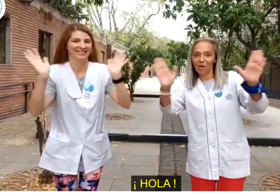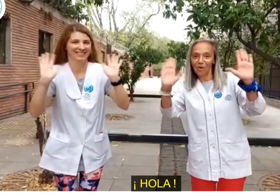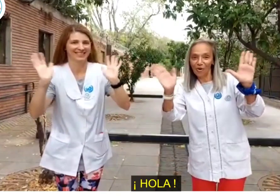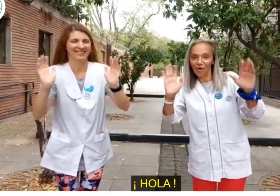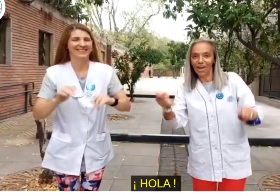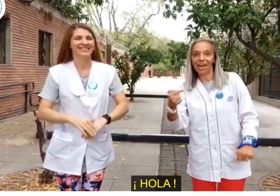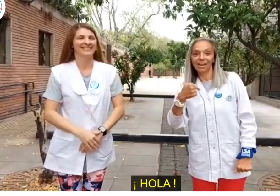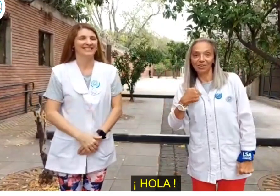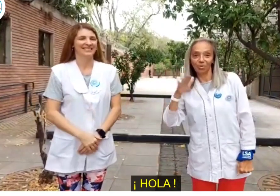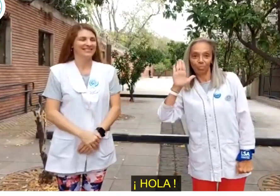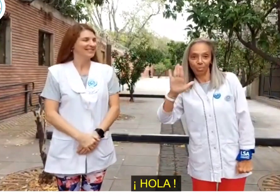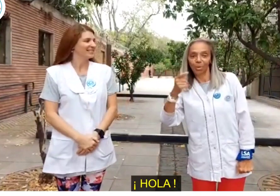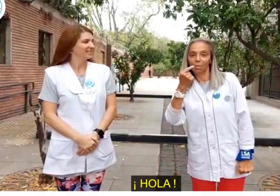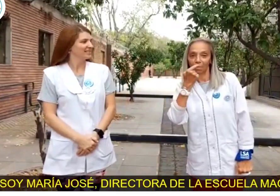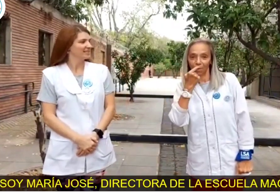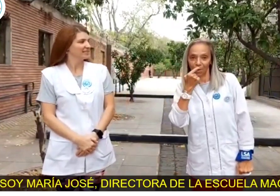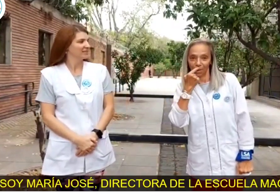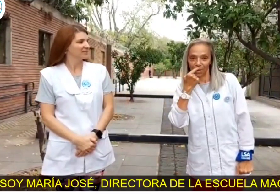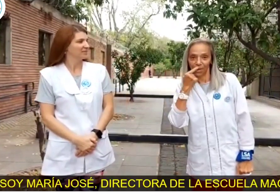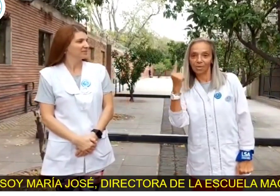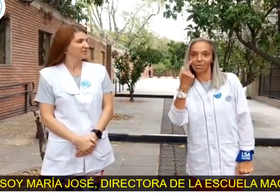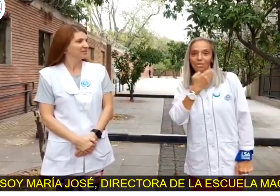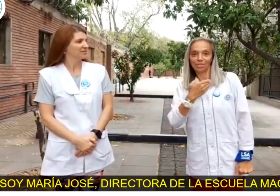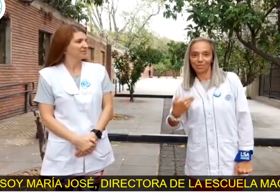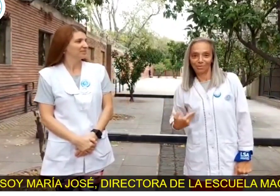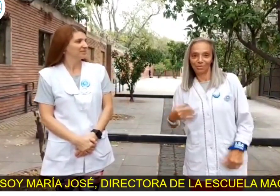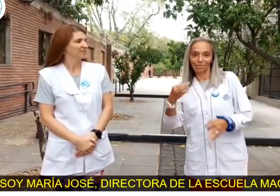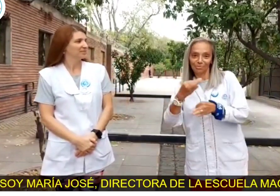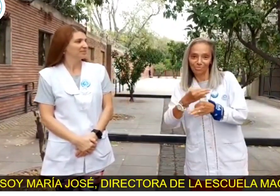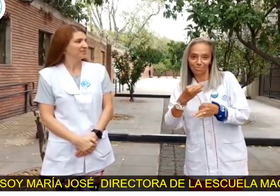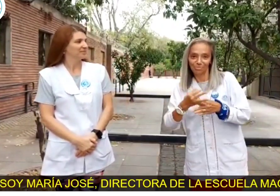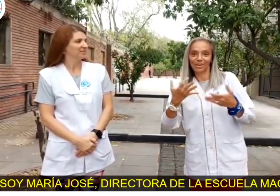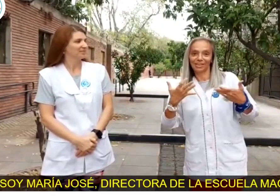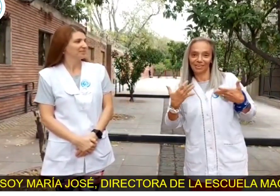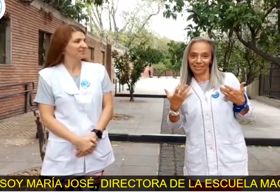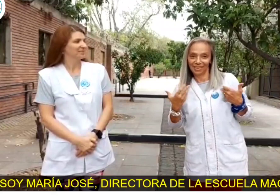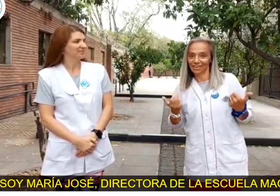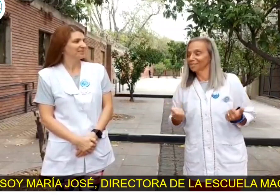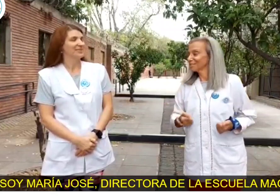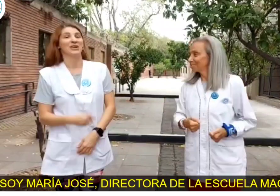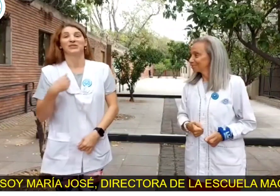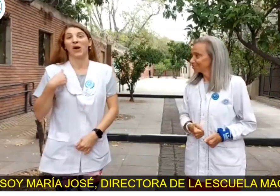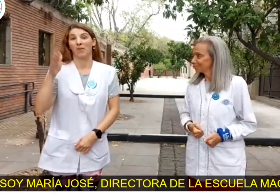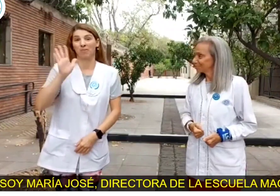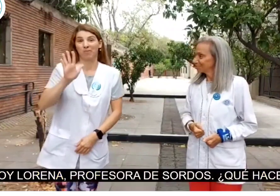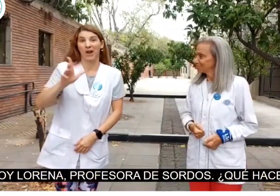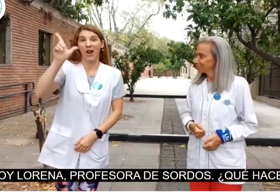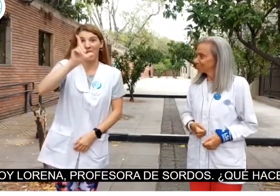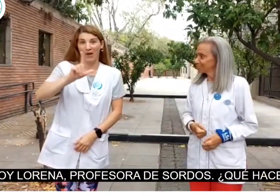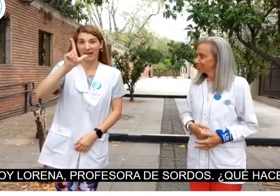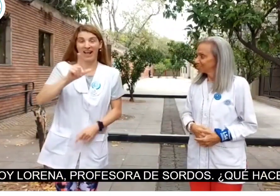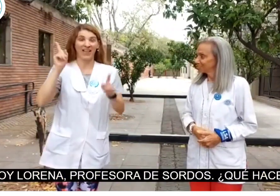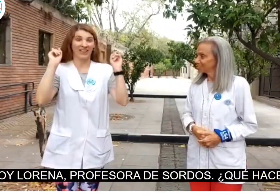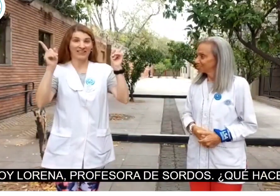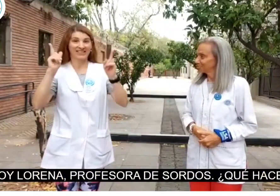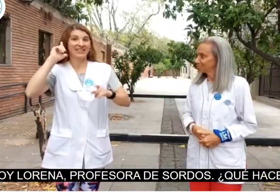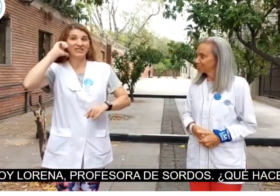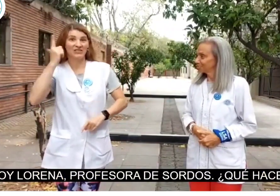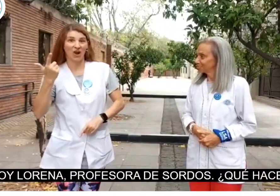Hola Yo soy María José directora de la escuela mañasco Yo soy Lorena profesora